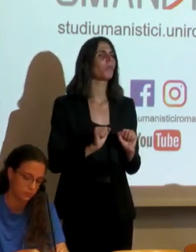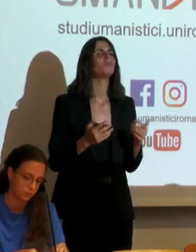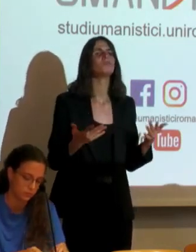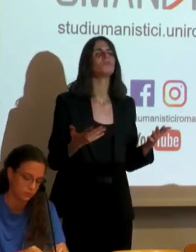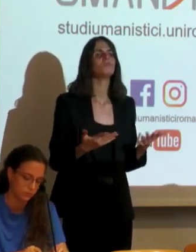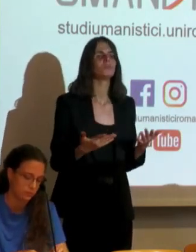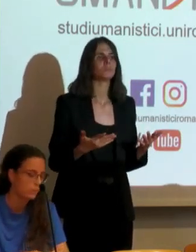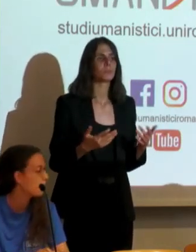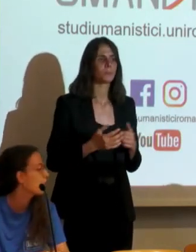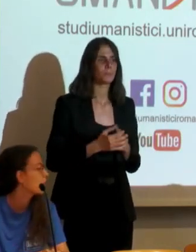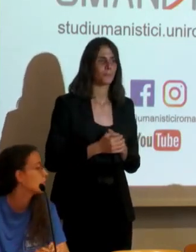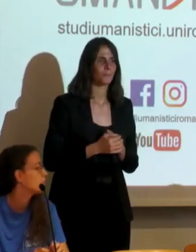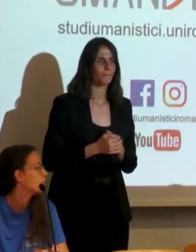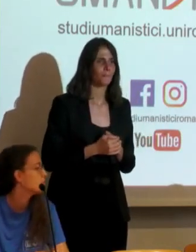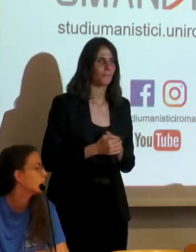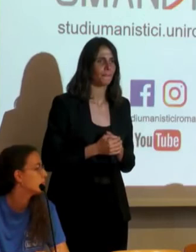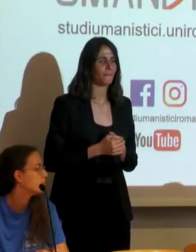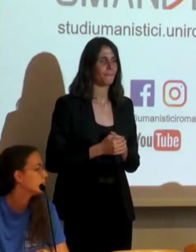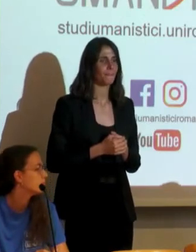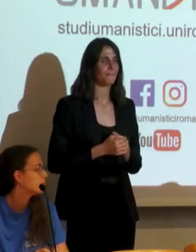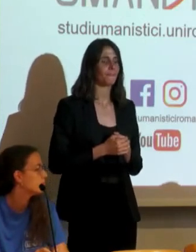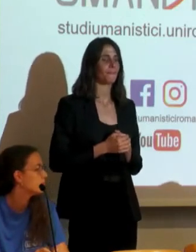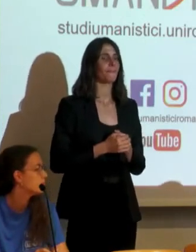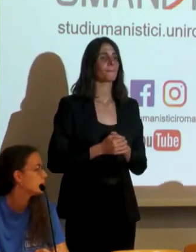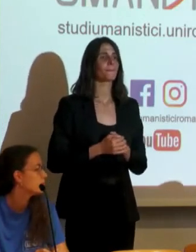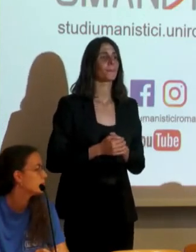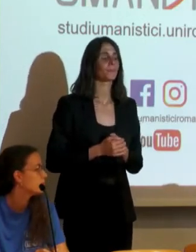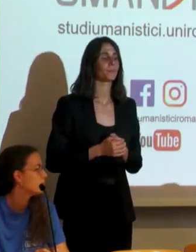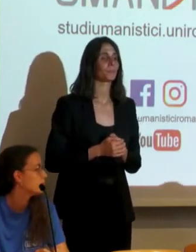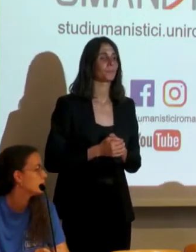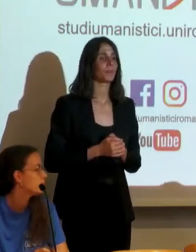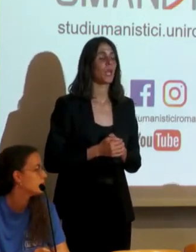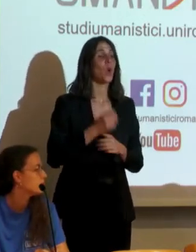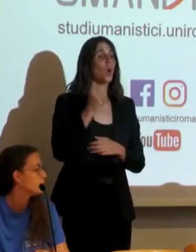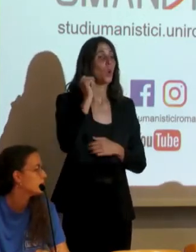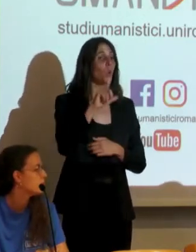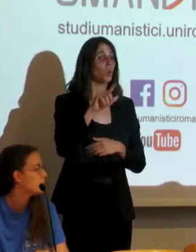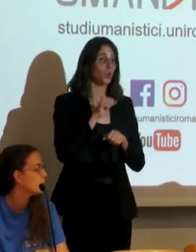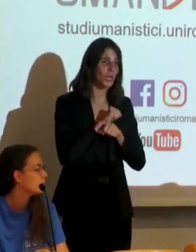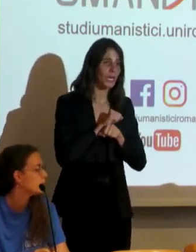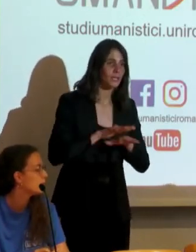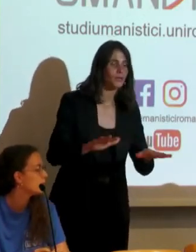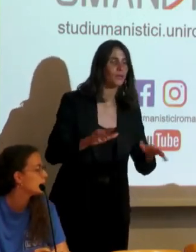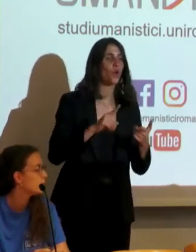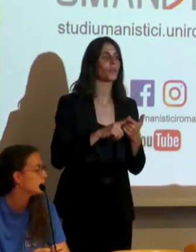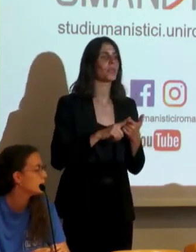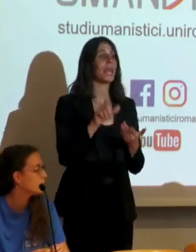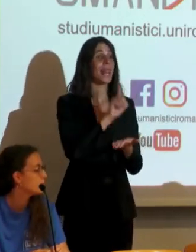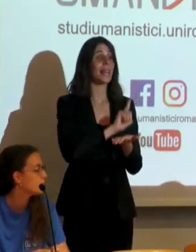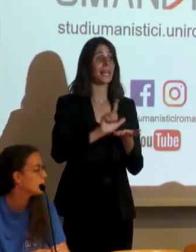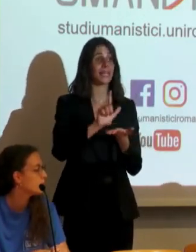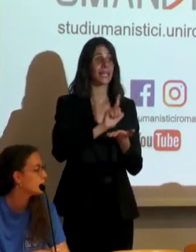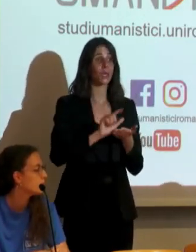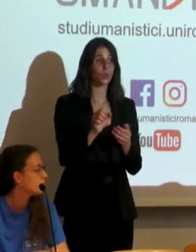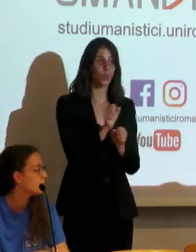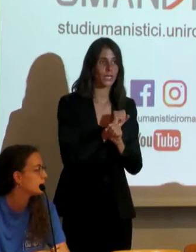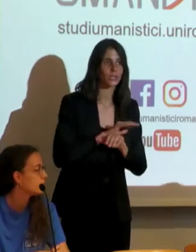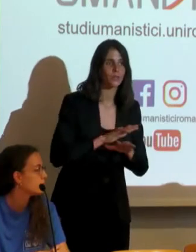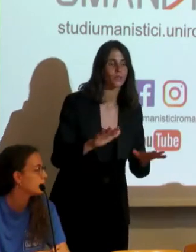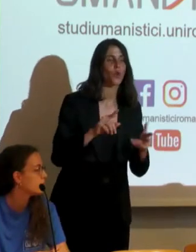Naturalmente il suo ruolo principio è quello di trasmettere la cultura, la lingua, la letteratura